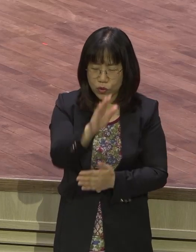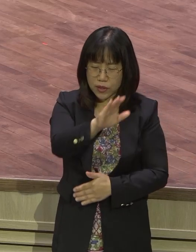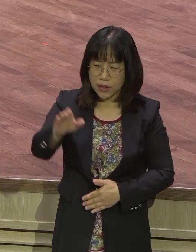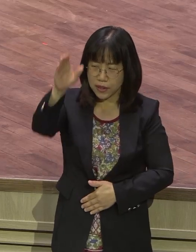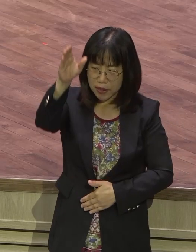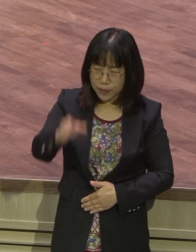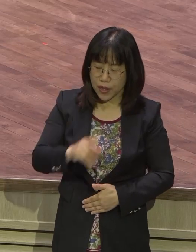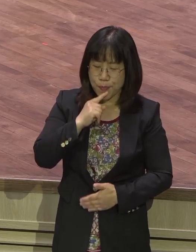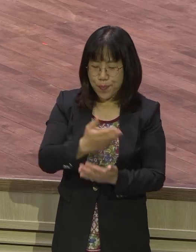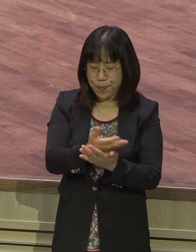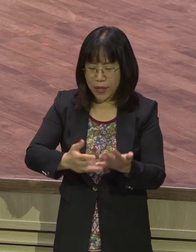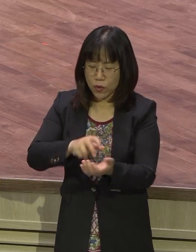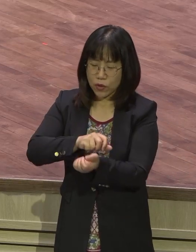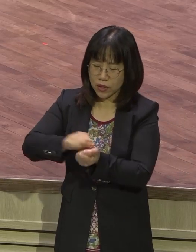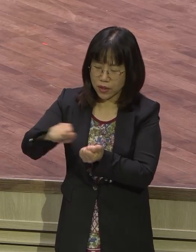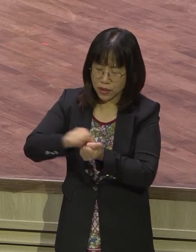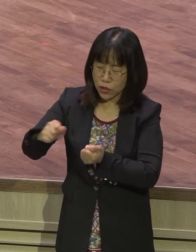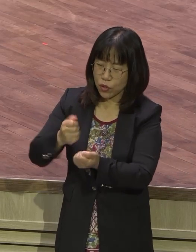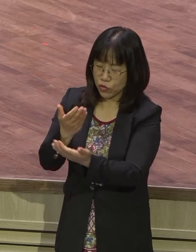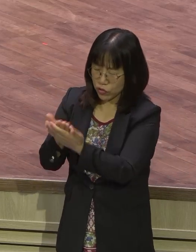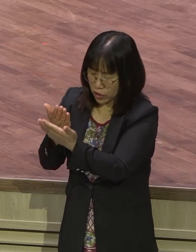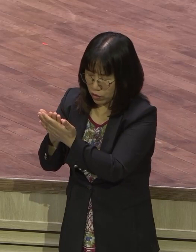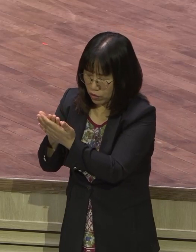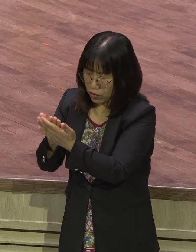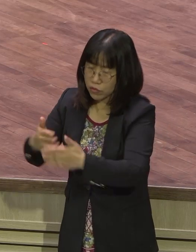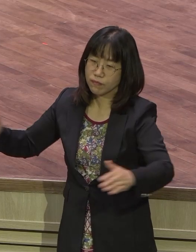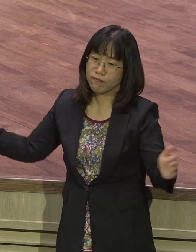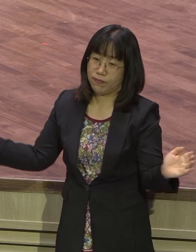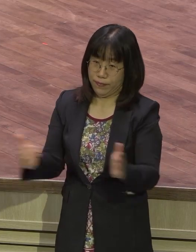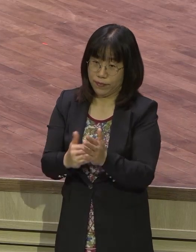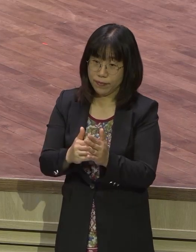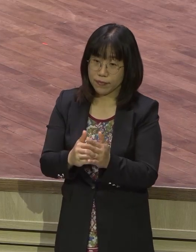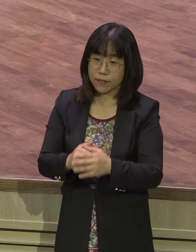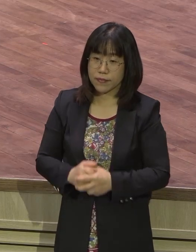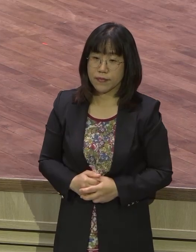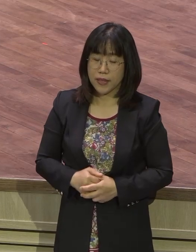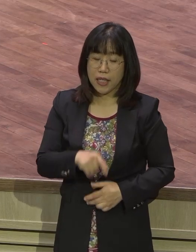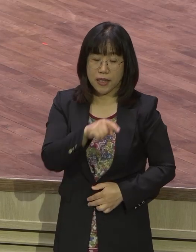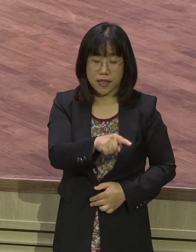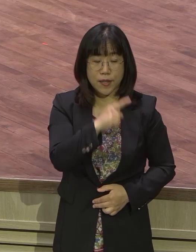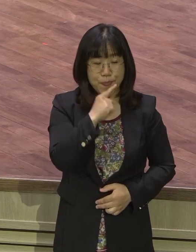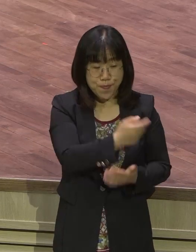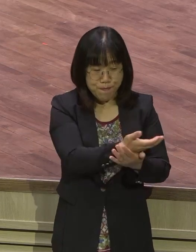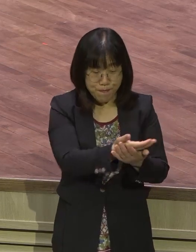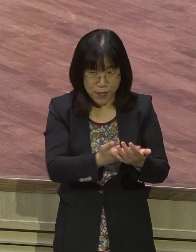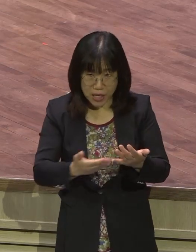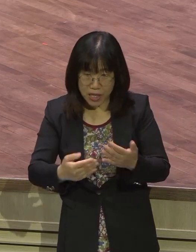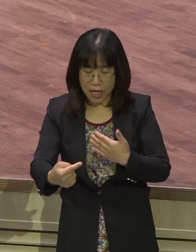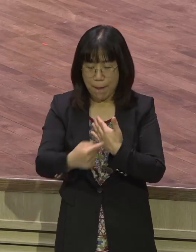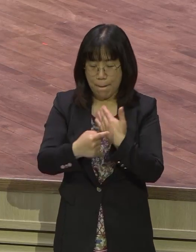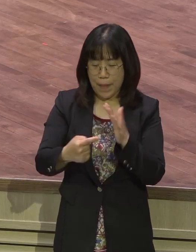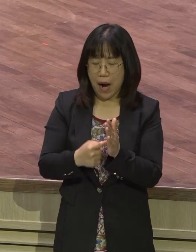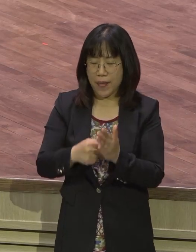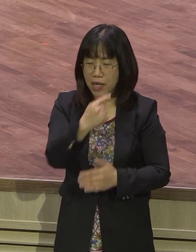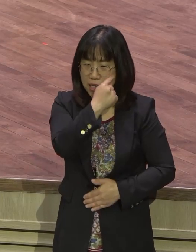주옵사사 끝나버리 끝나버리 그 피가 내 마음속에 건전거 됩니다